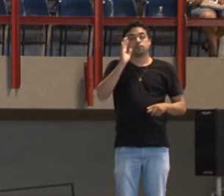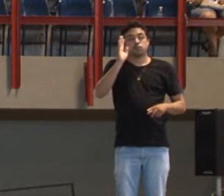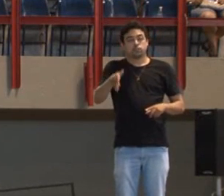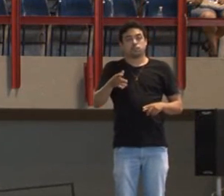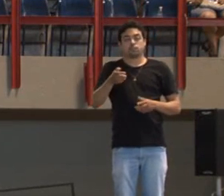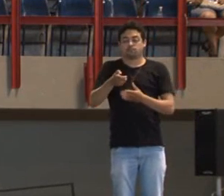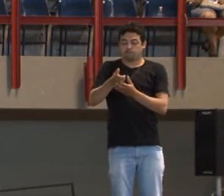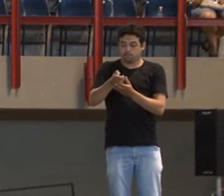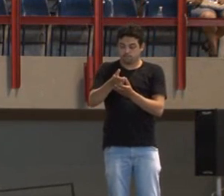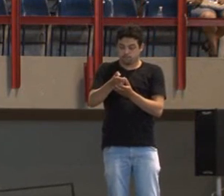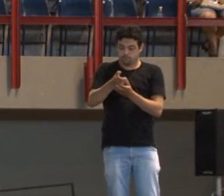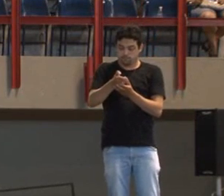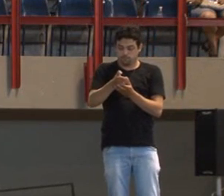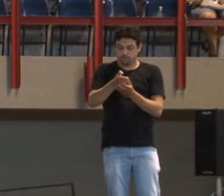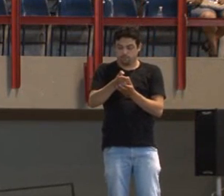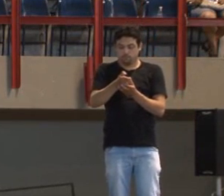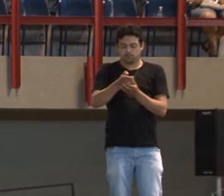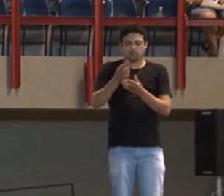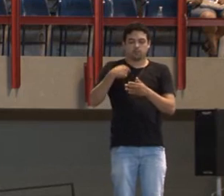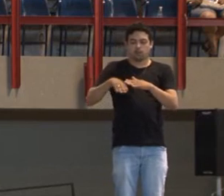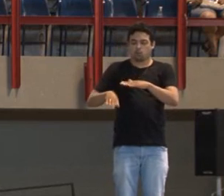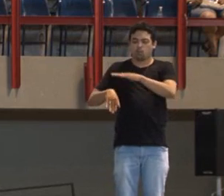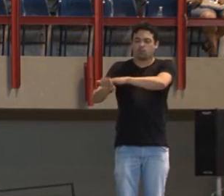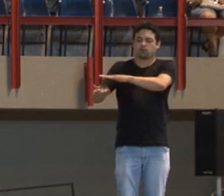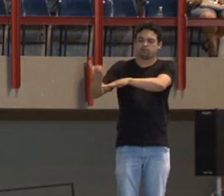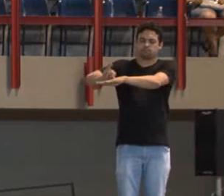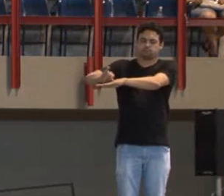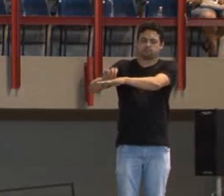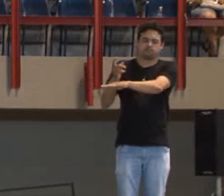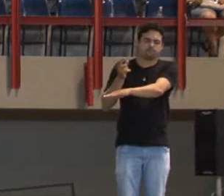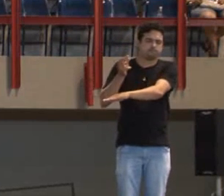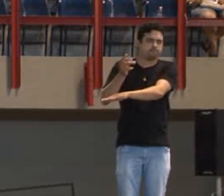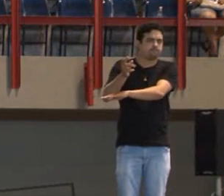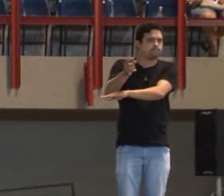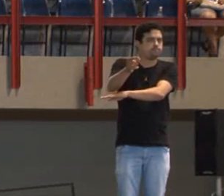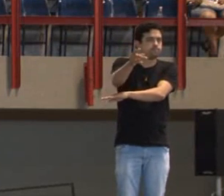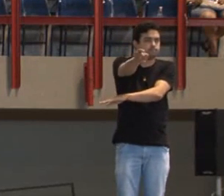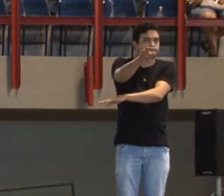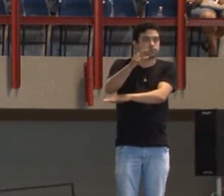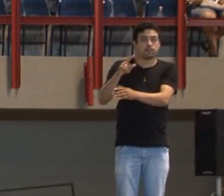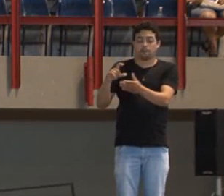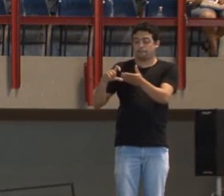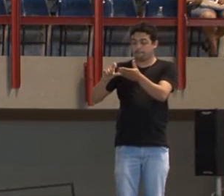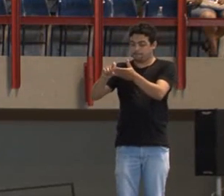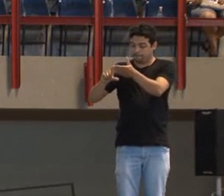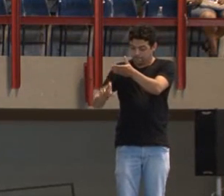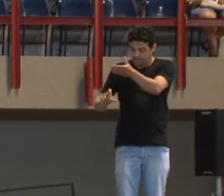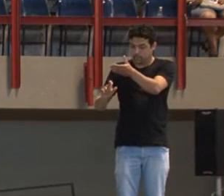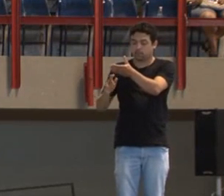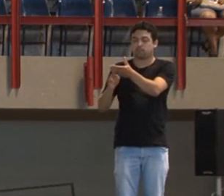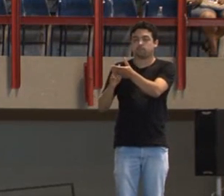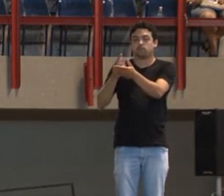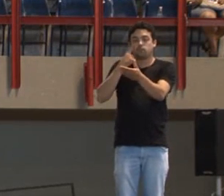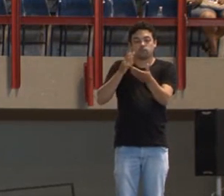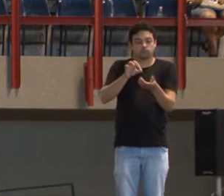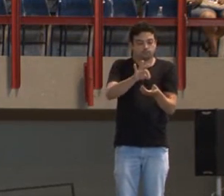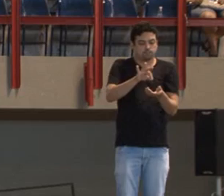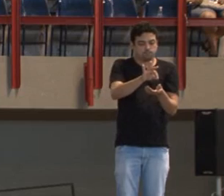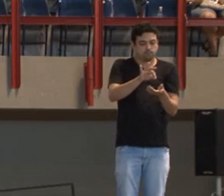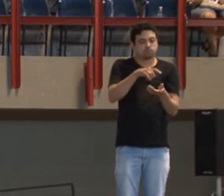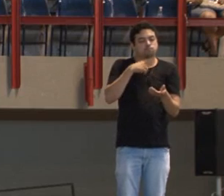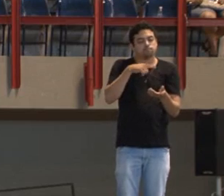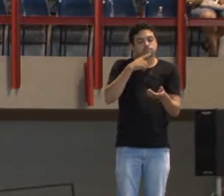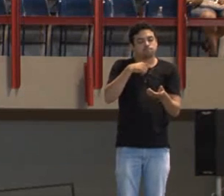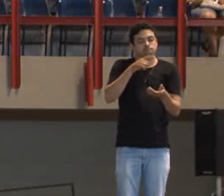lanterna que não está sendo usada há muito tempo e as pilhas ficaram dentro, quando você tenta acender a lanterna, ela não